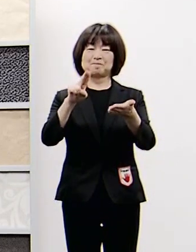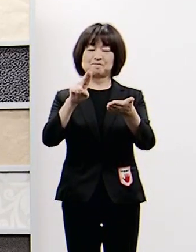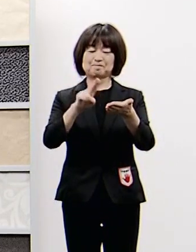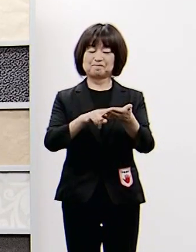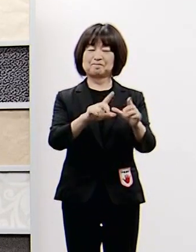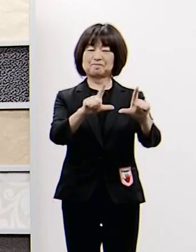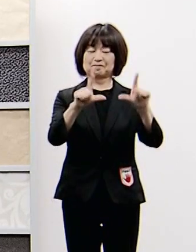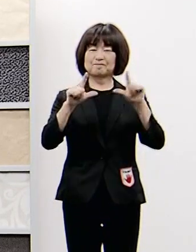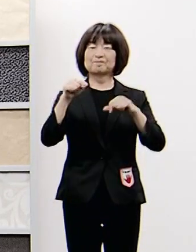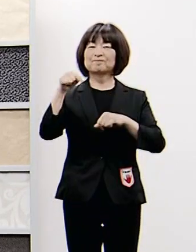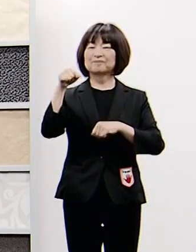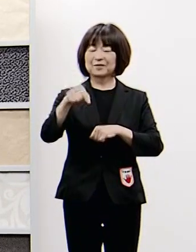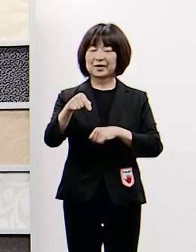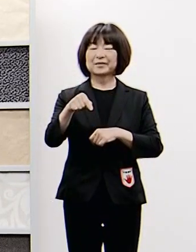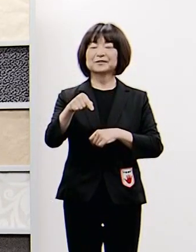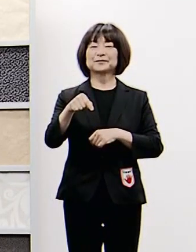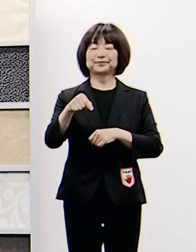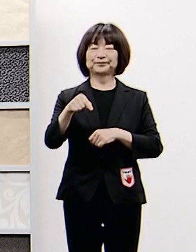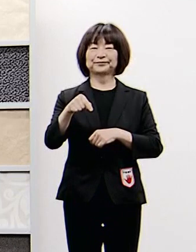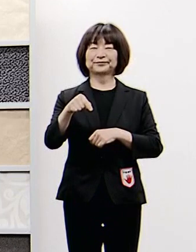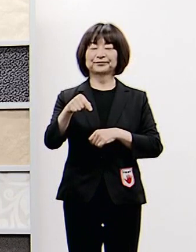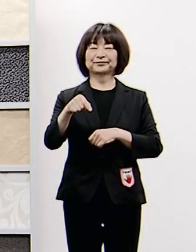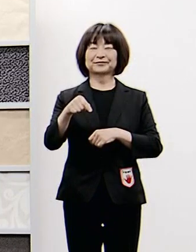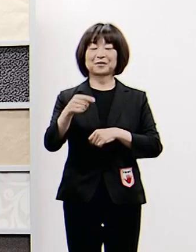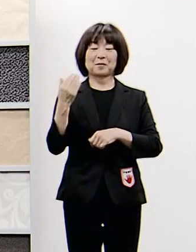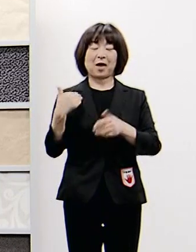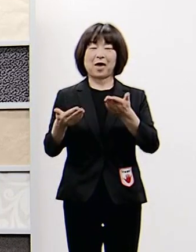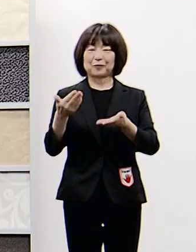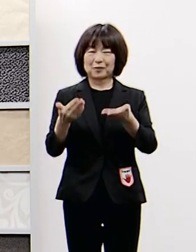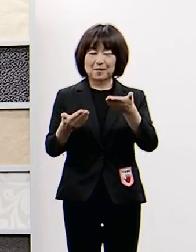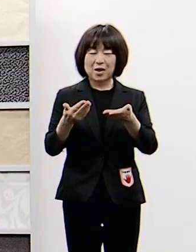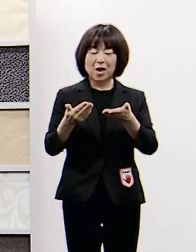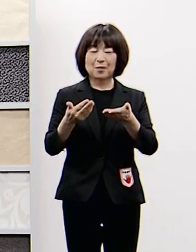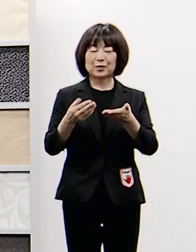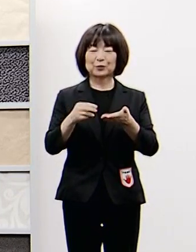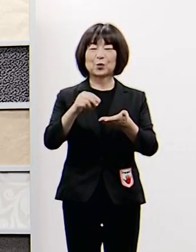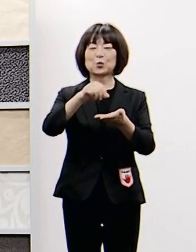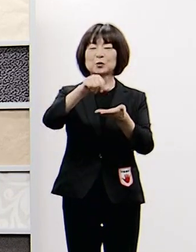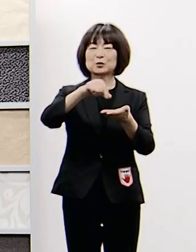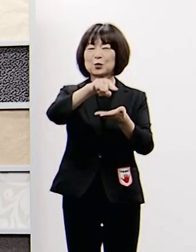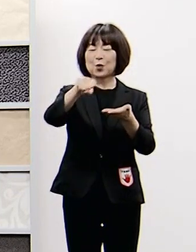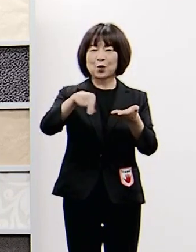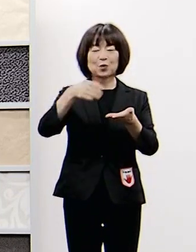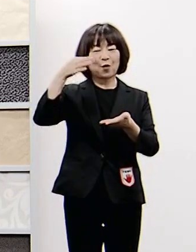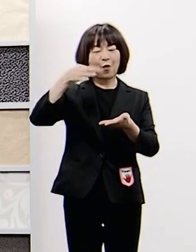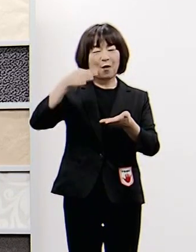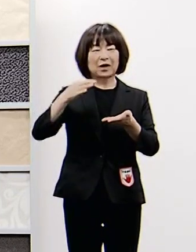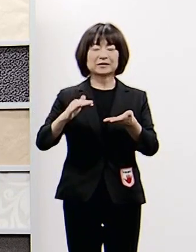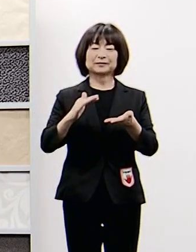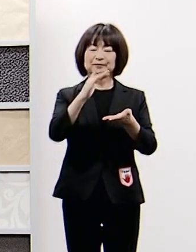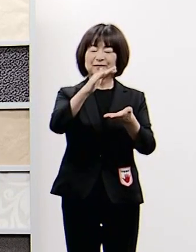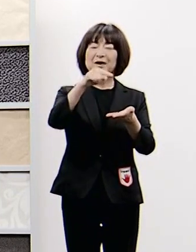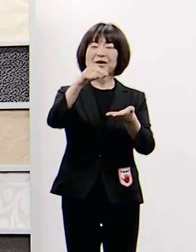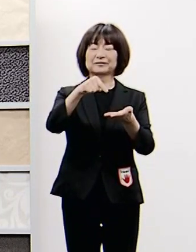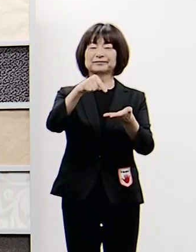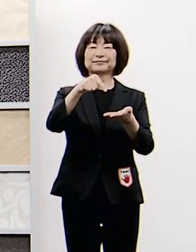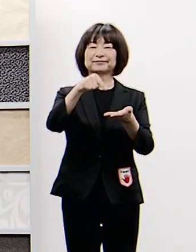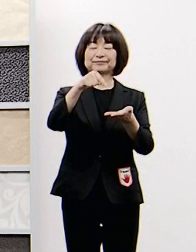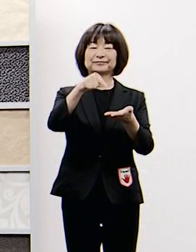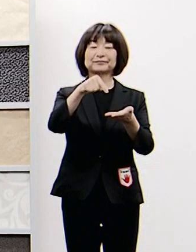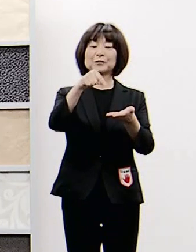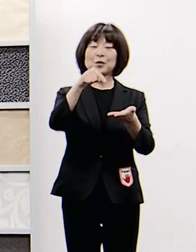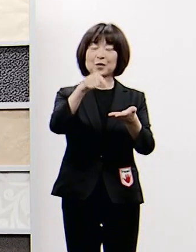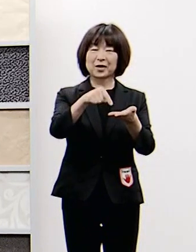本件各不動産自体の価値の増加については最終的にはこの価値の増加分は本県各不動産の所有者である構想に